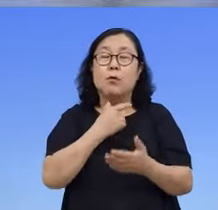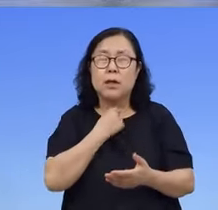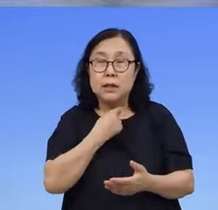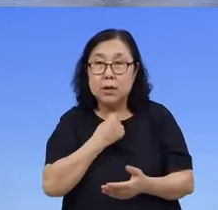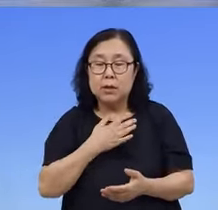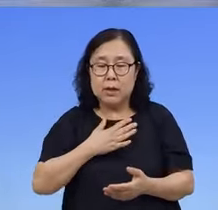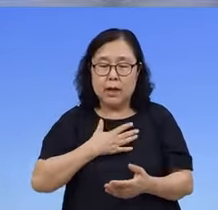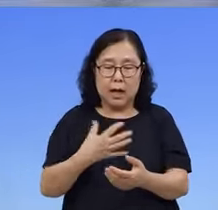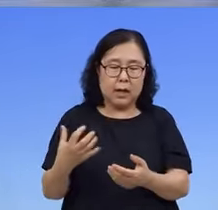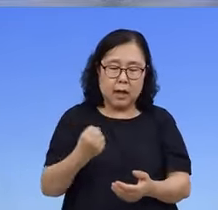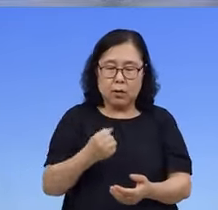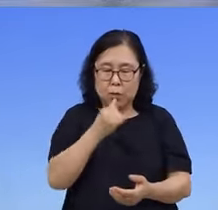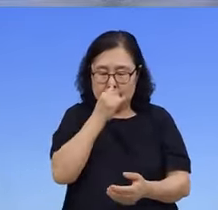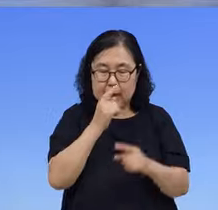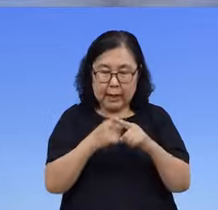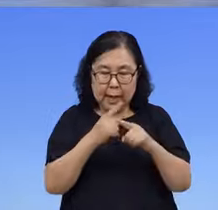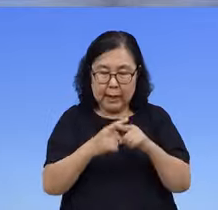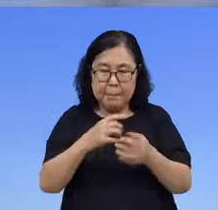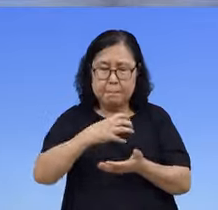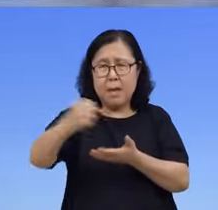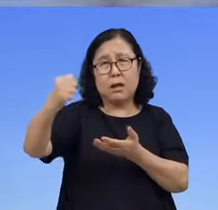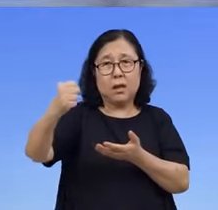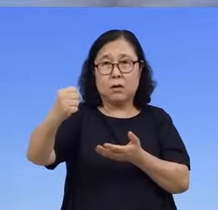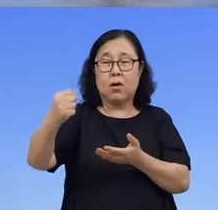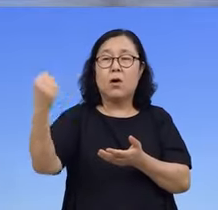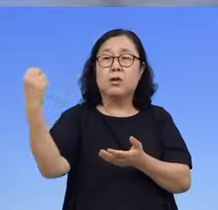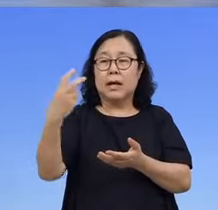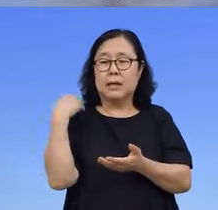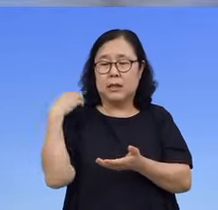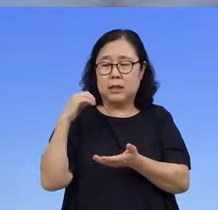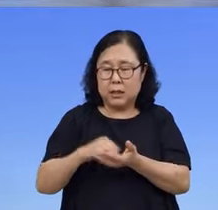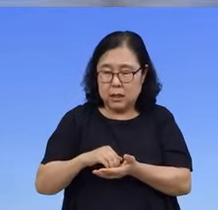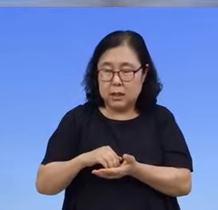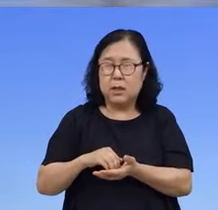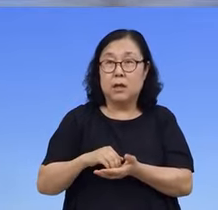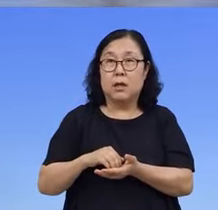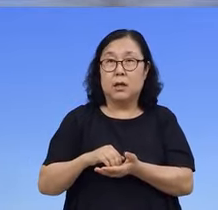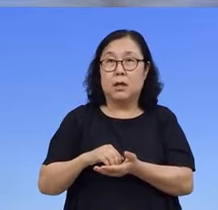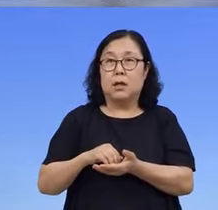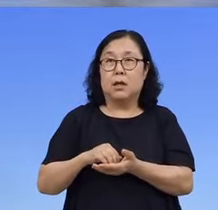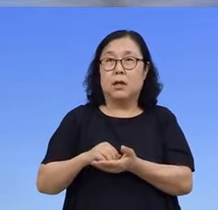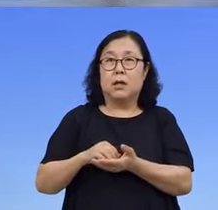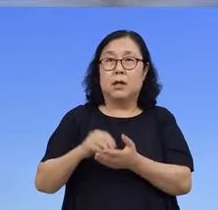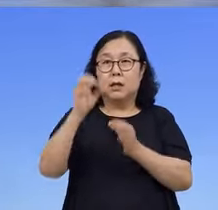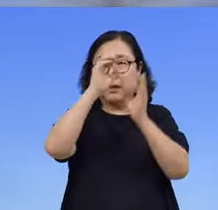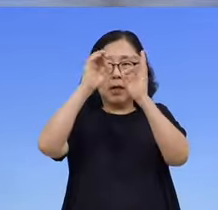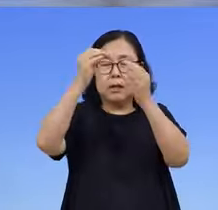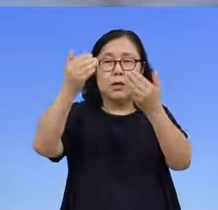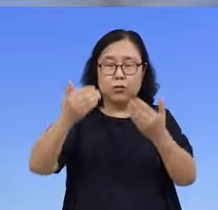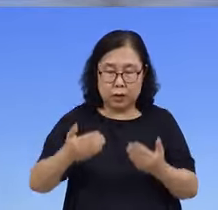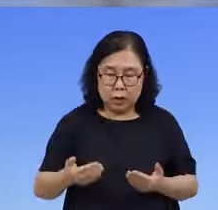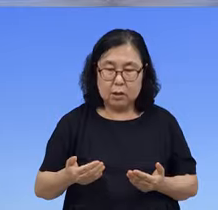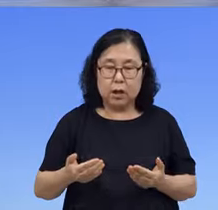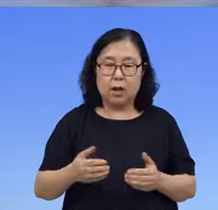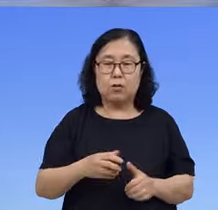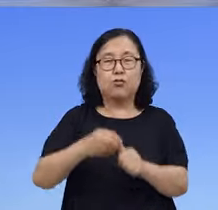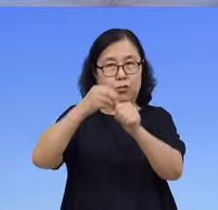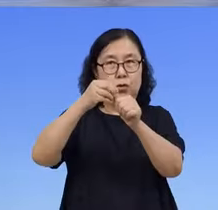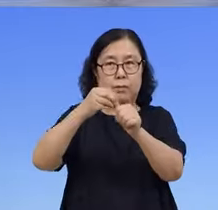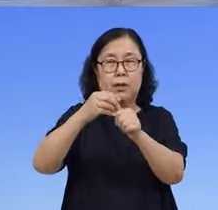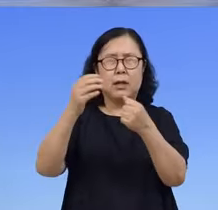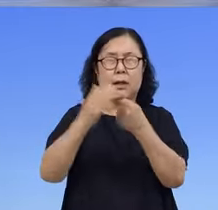우리가 갖고 있다가 빼앗긴 걸 되찾아주는 그게 구속이에요. 그리고 그 일을 위하여 예수님이 십자가를